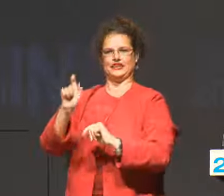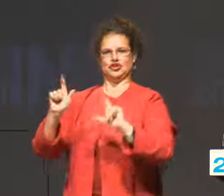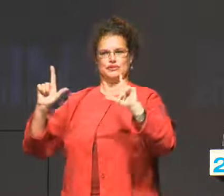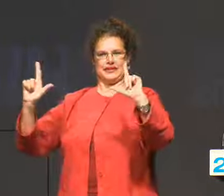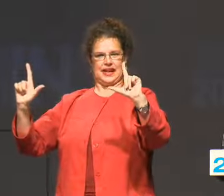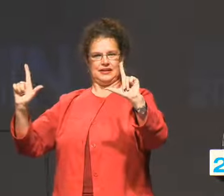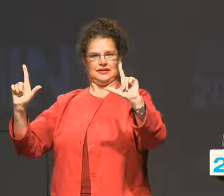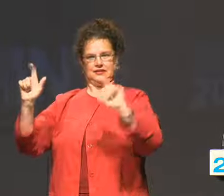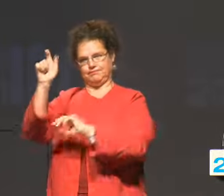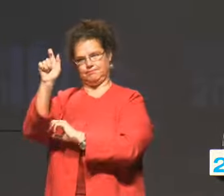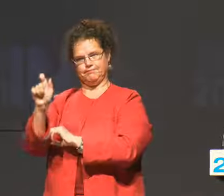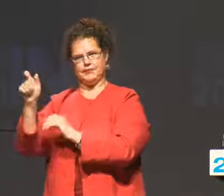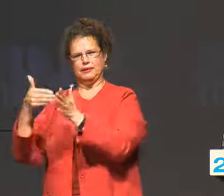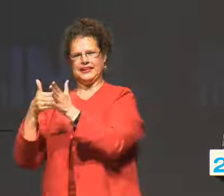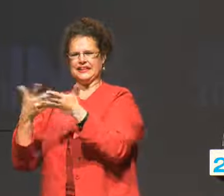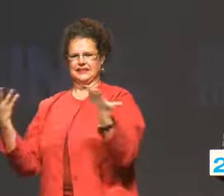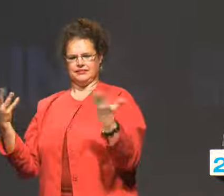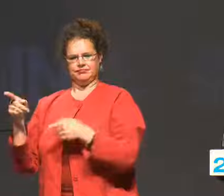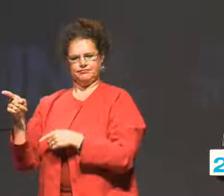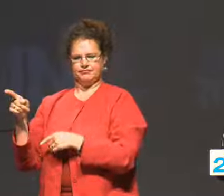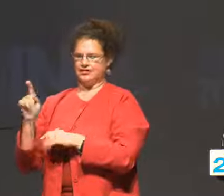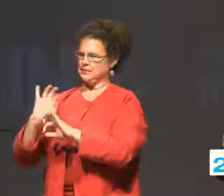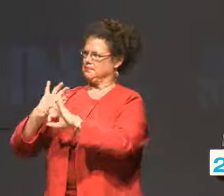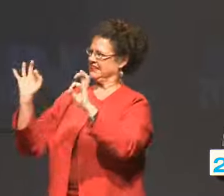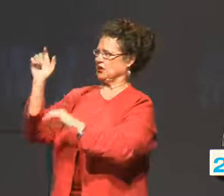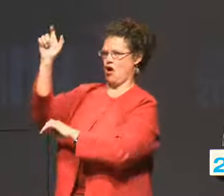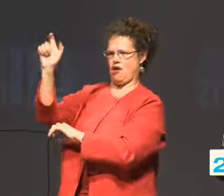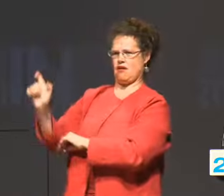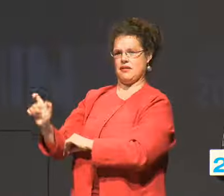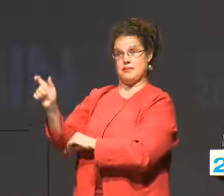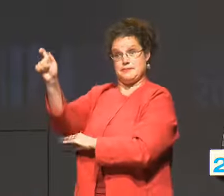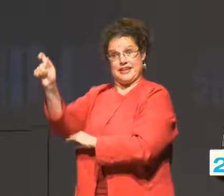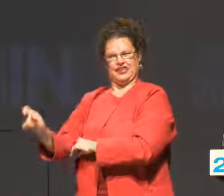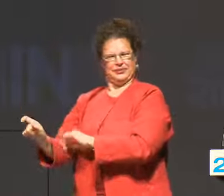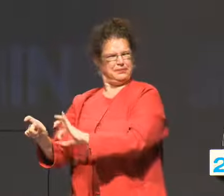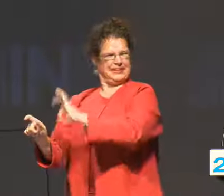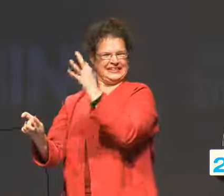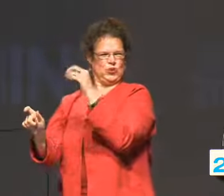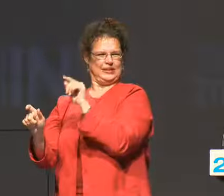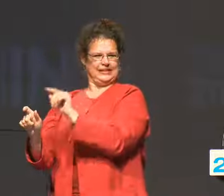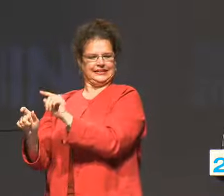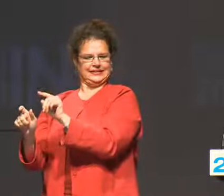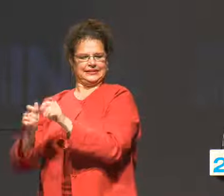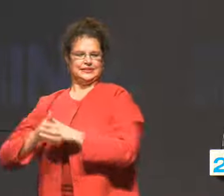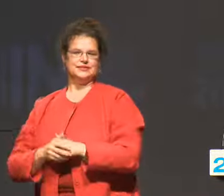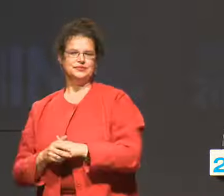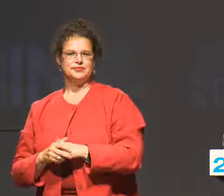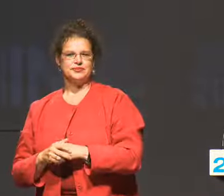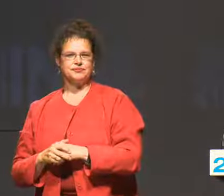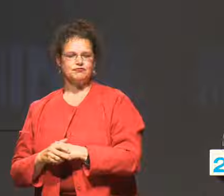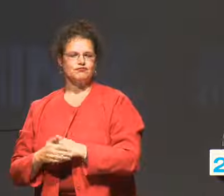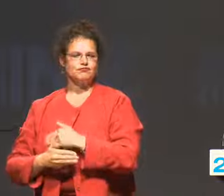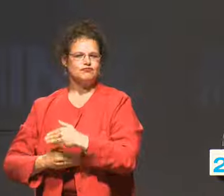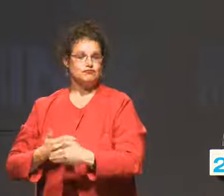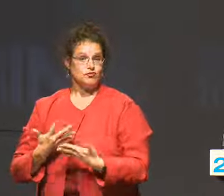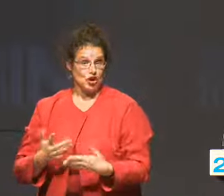Kinder mit einer Behinderung in die Gesellschaft integriert werden sollen. Es sind Menschen, die